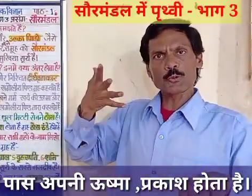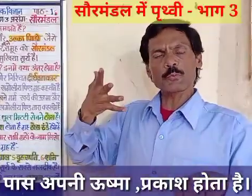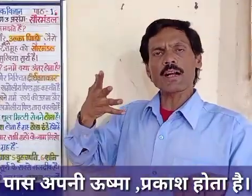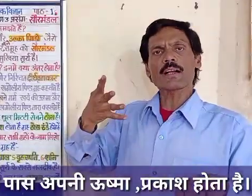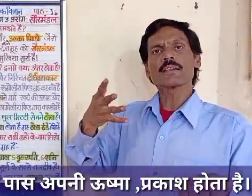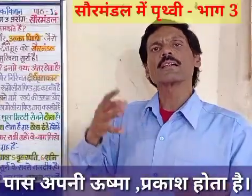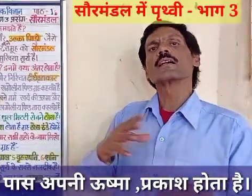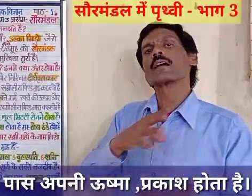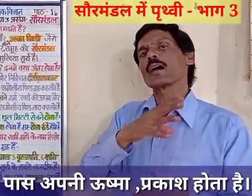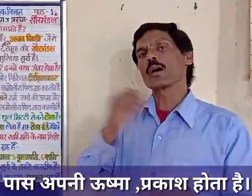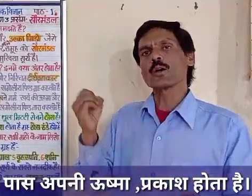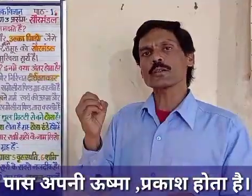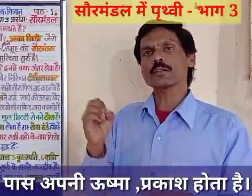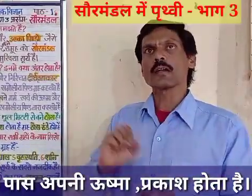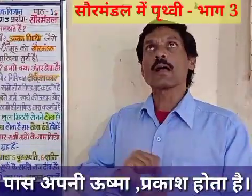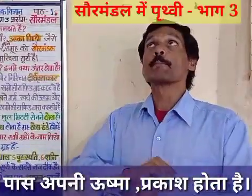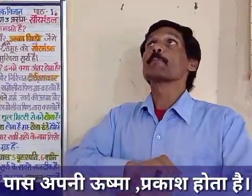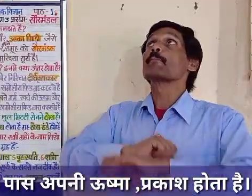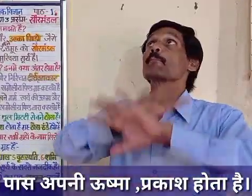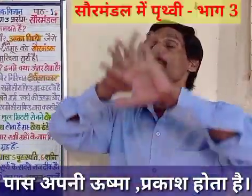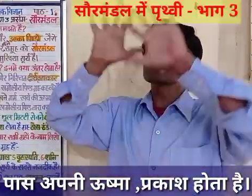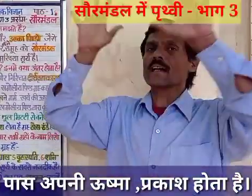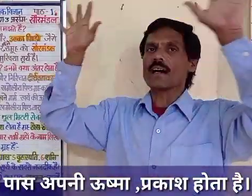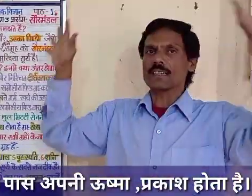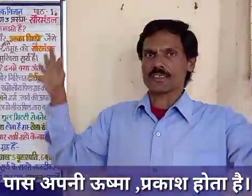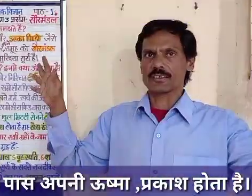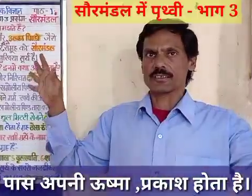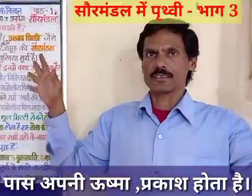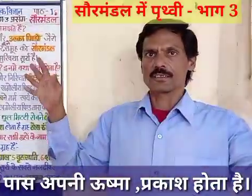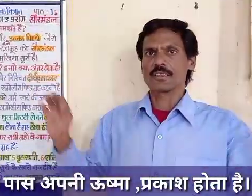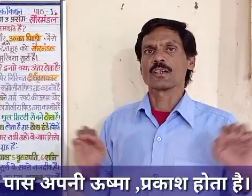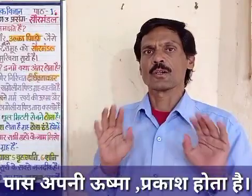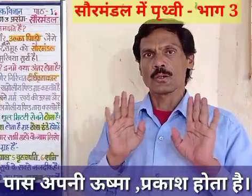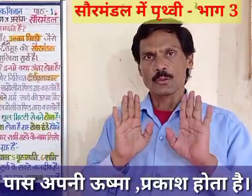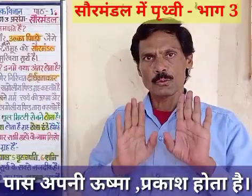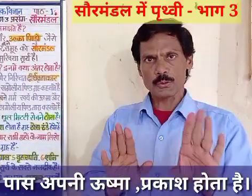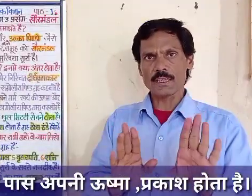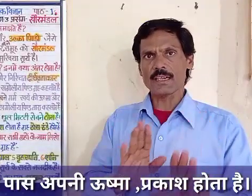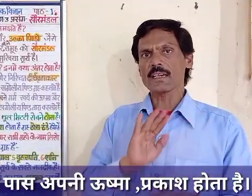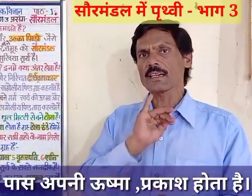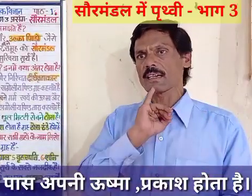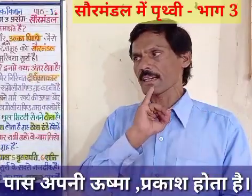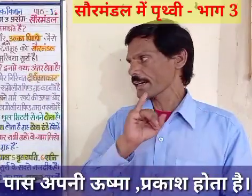ऊष्मा और प्रकाश होता है,